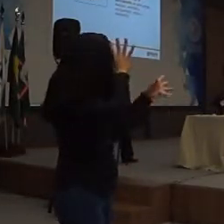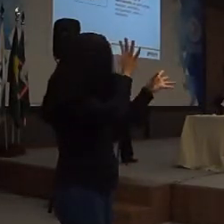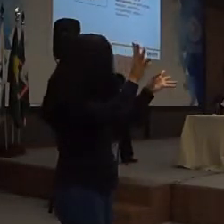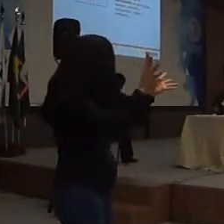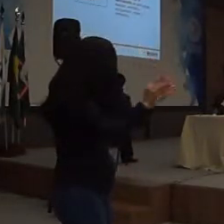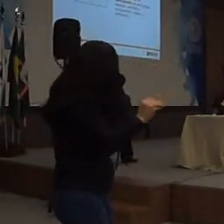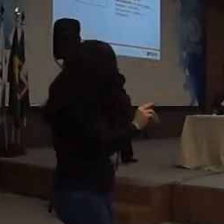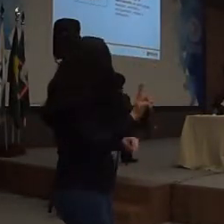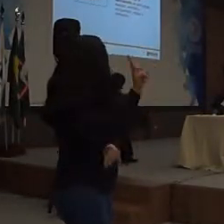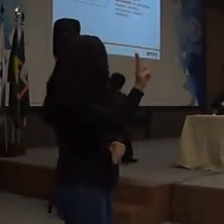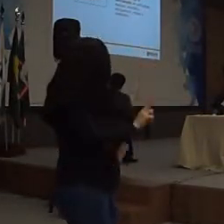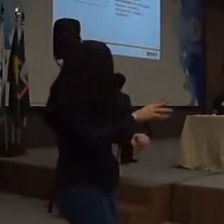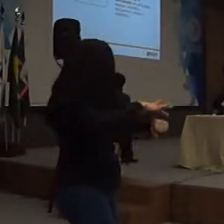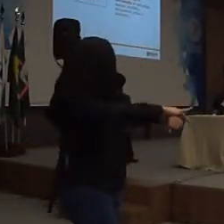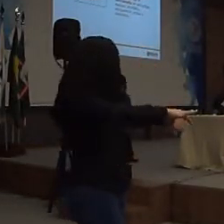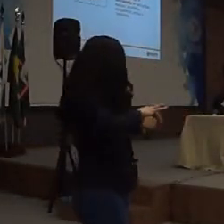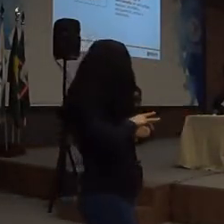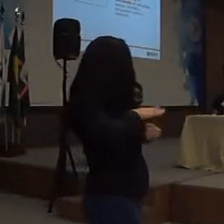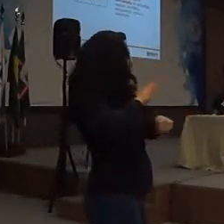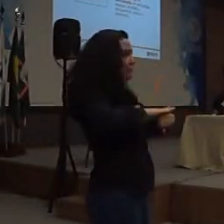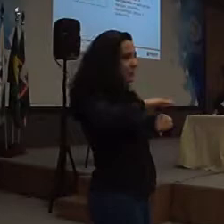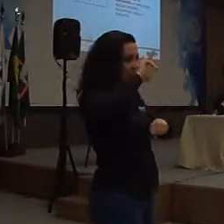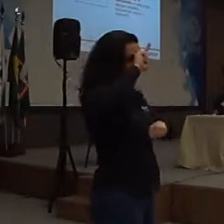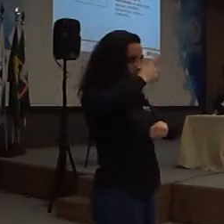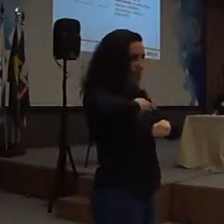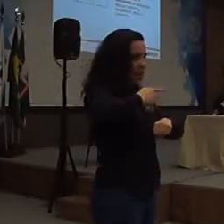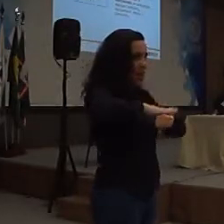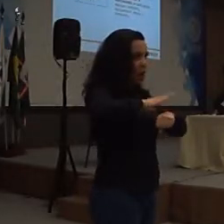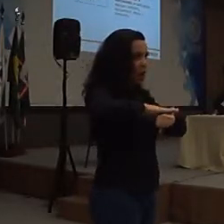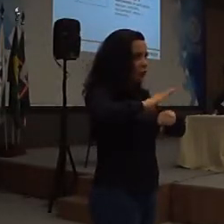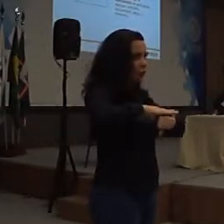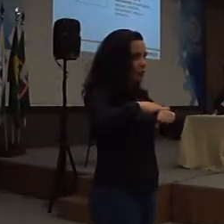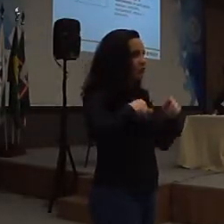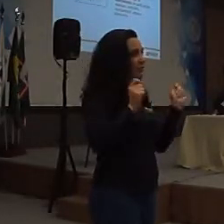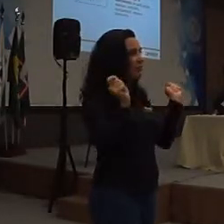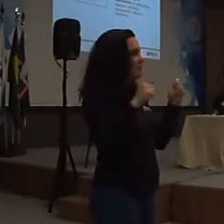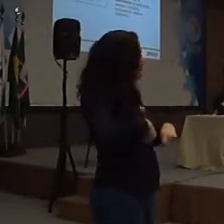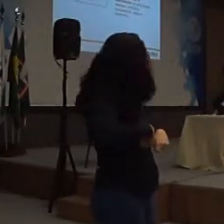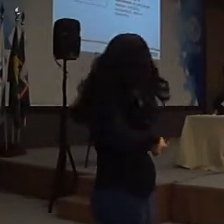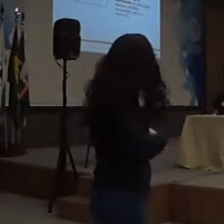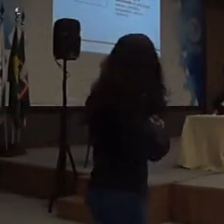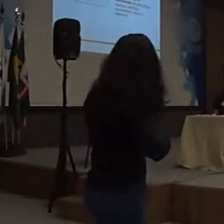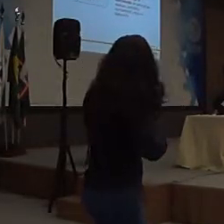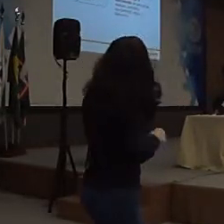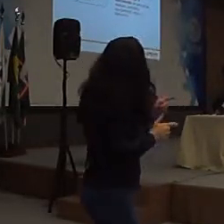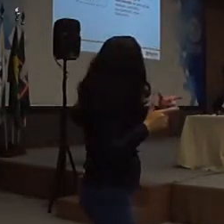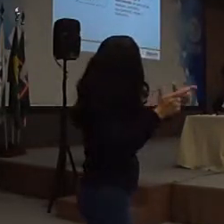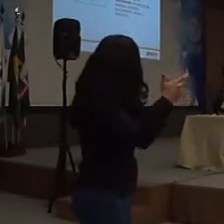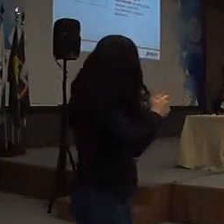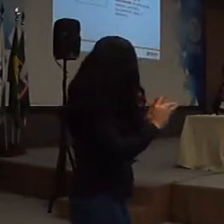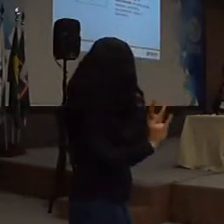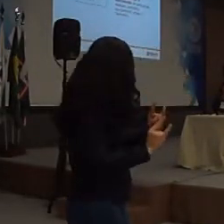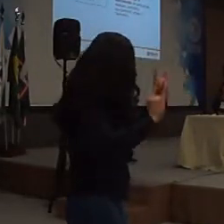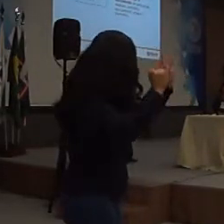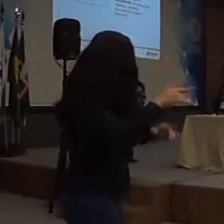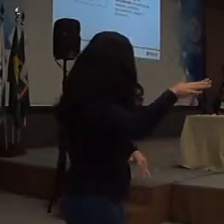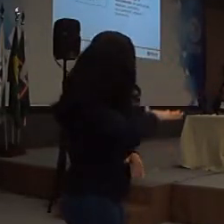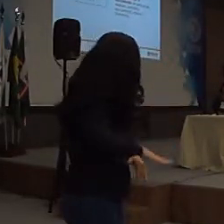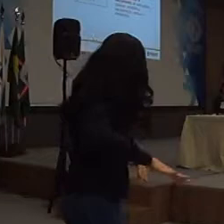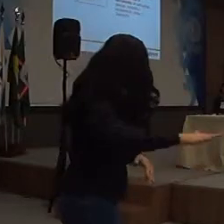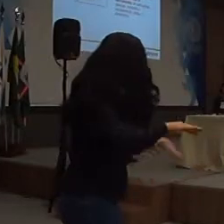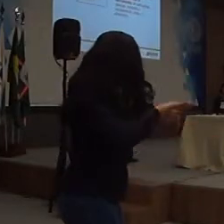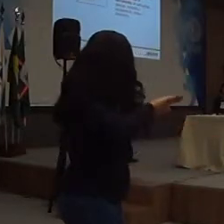para utilização, com segurança e autonomia de edificações, espaços,